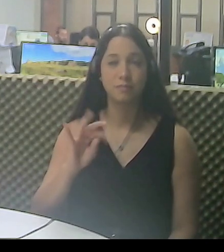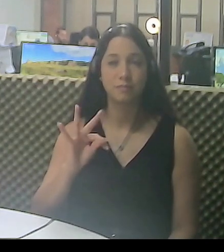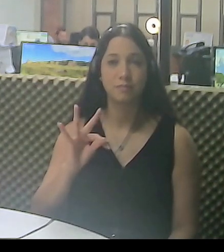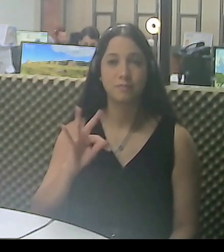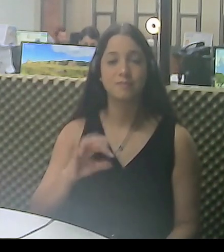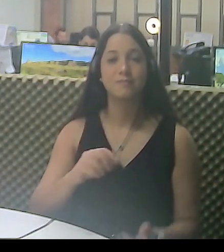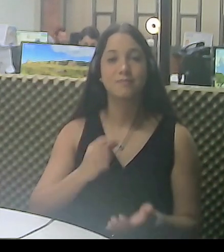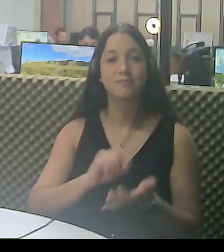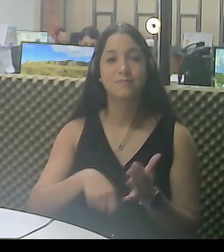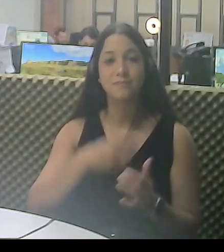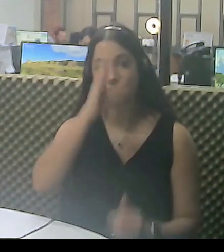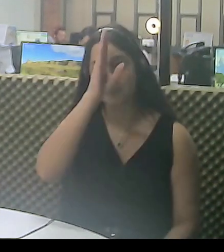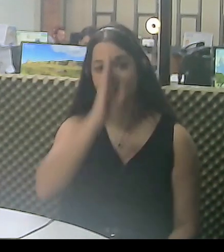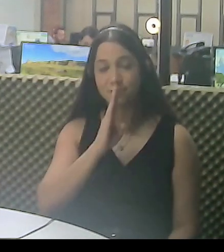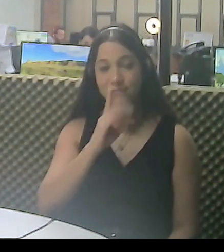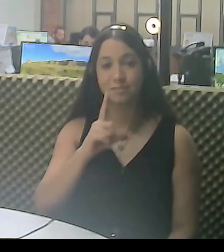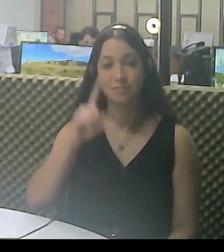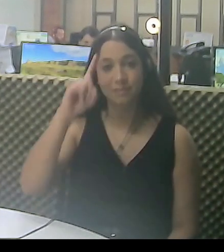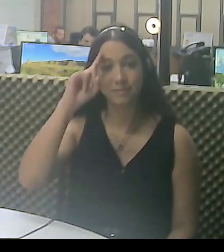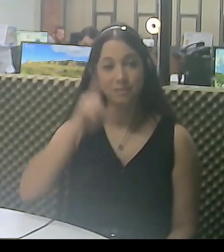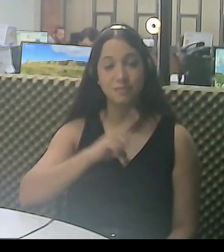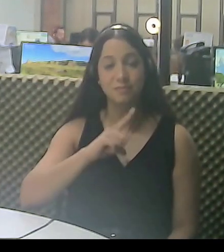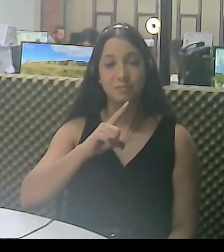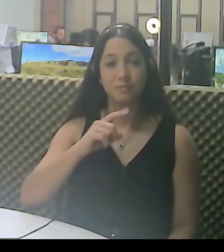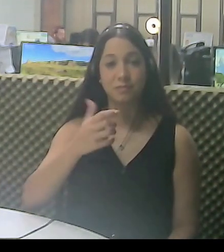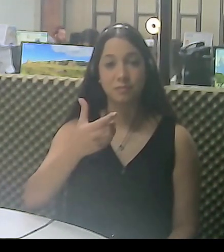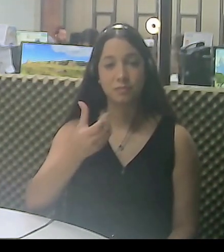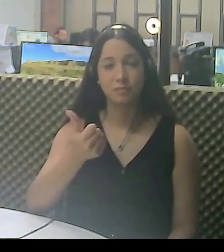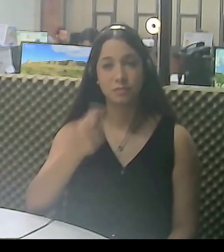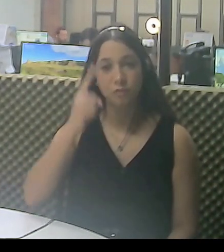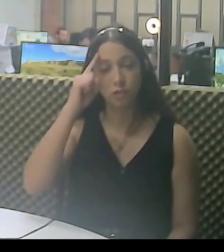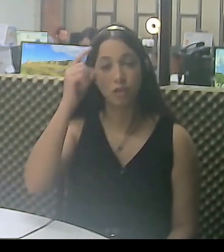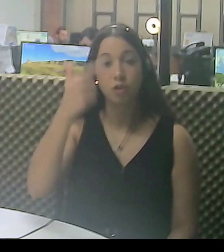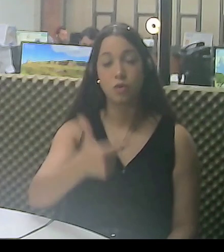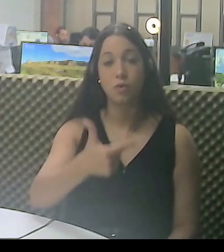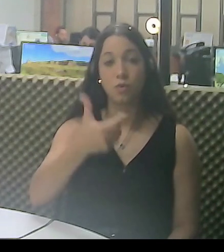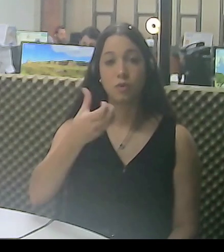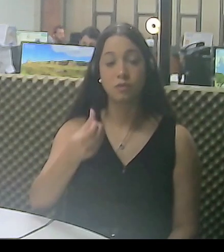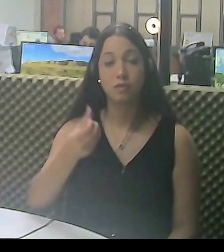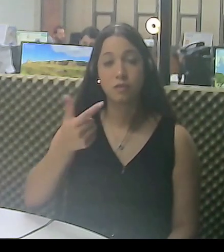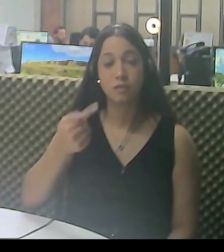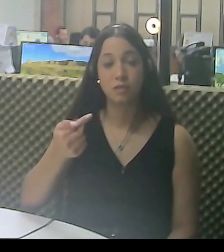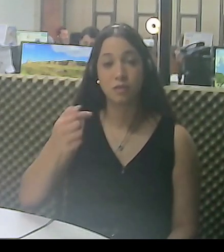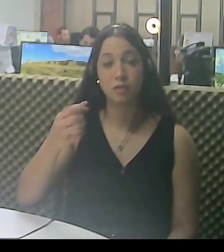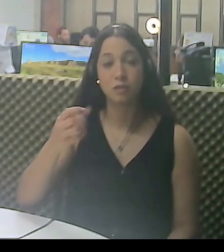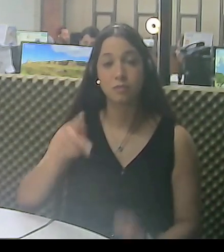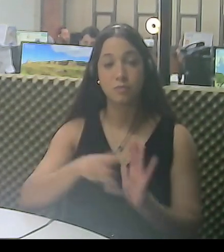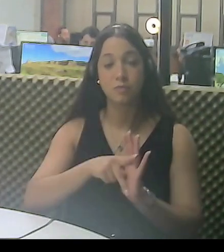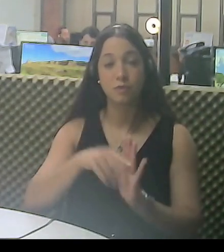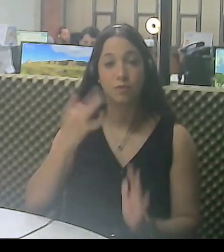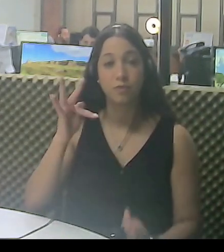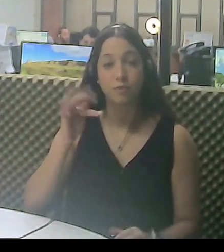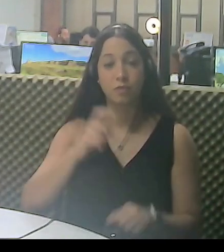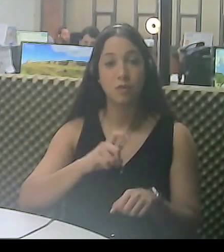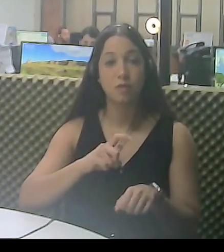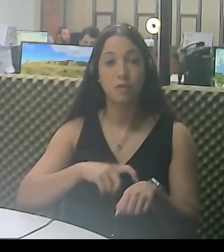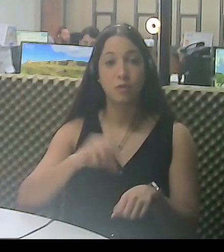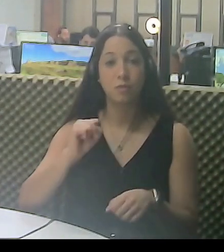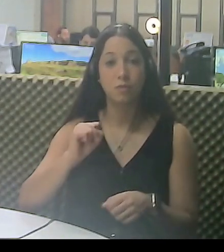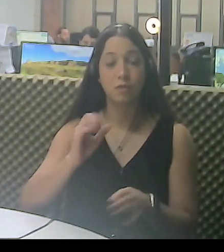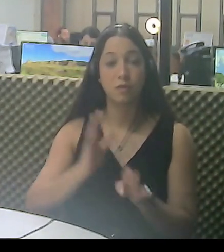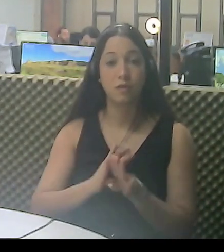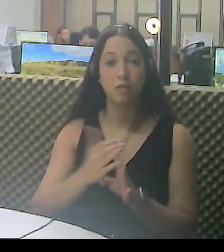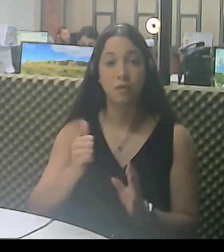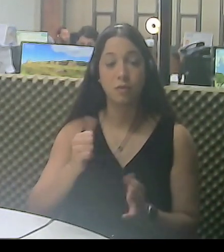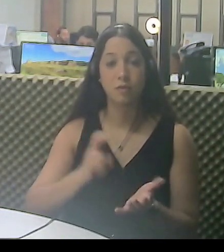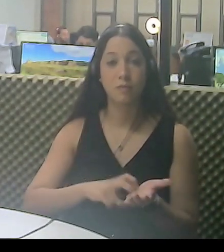gratuitas e podem ser feitas nos dias 2, 3, 6 e 7 de fevereiro, das 8 às 11 da manhã e também